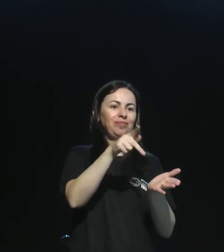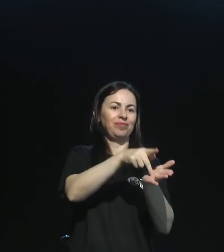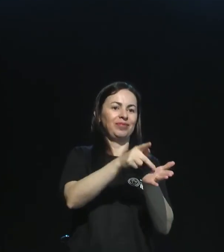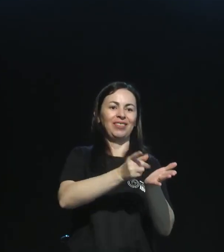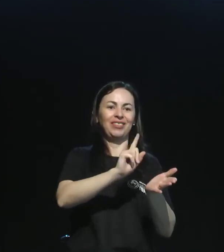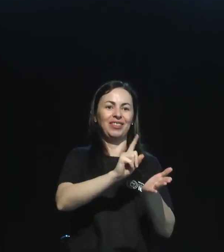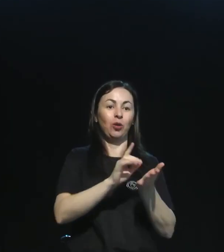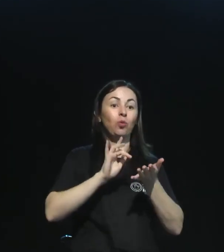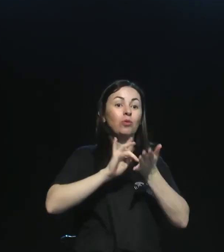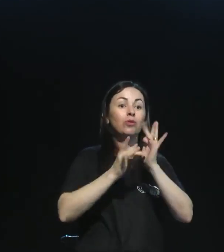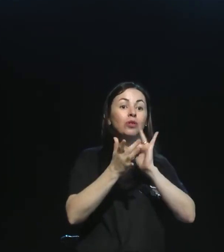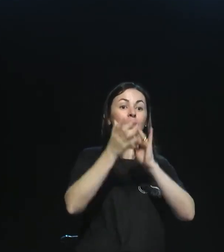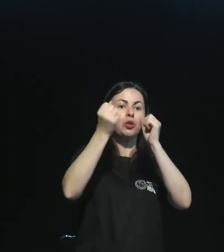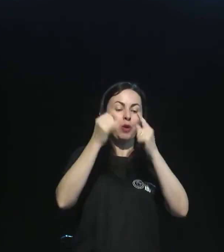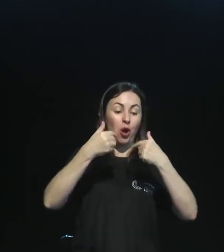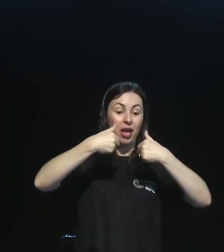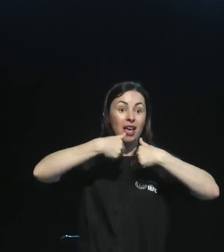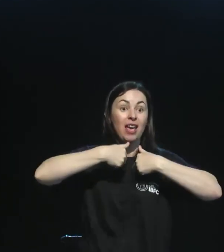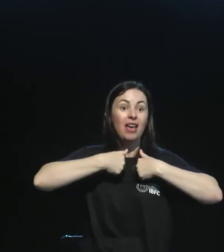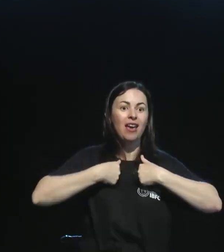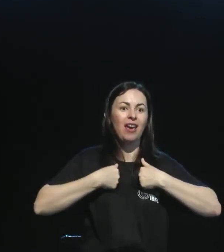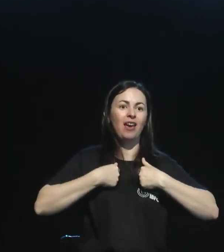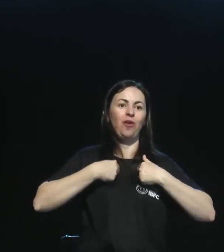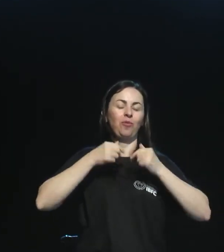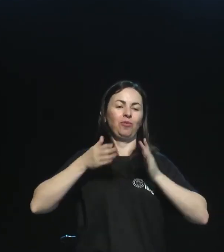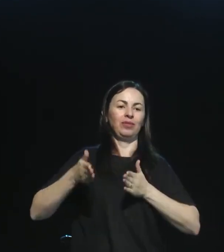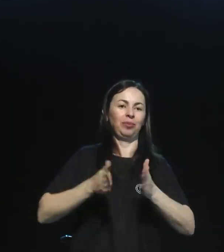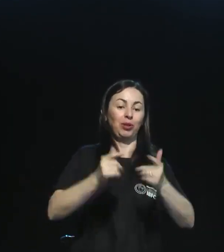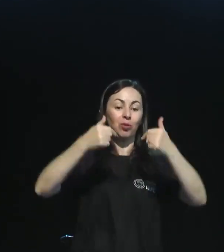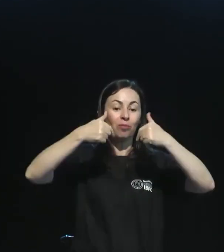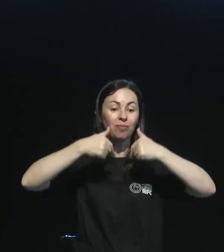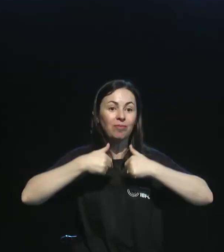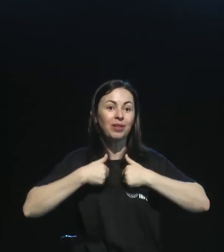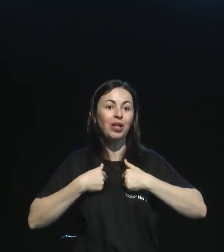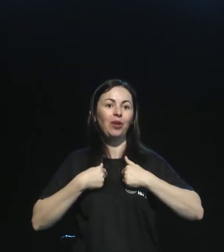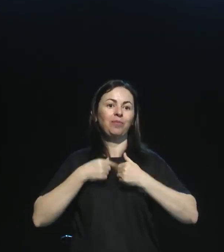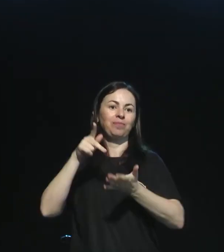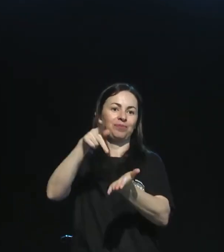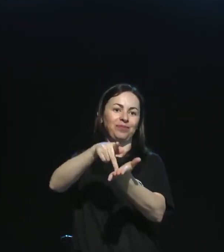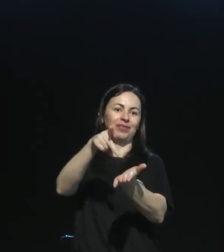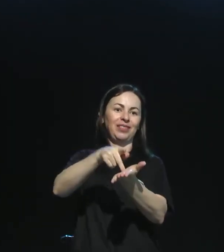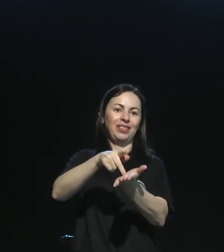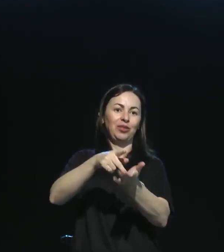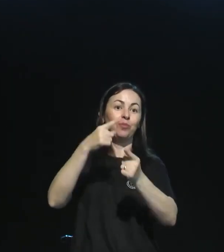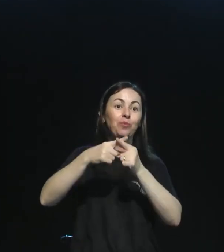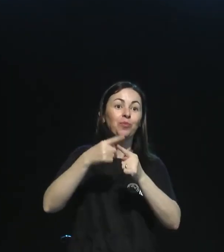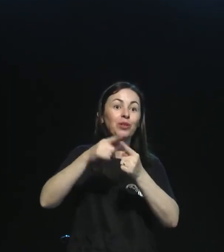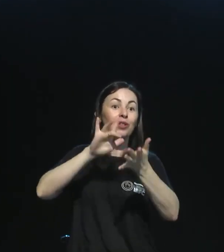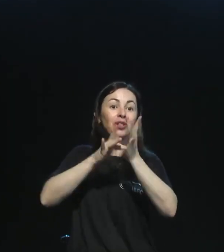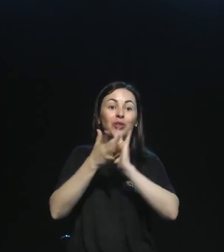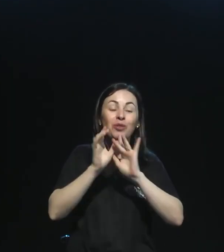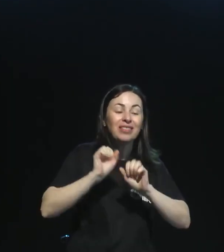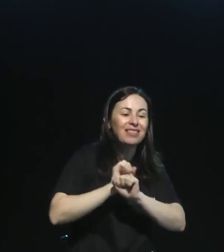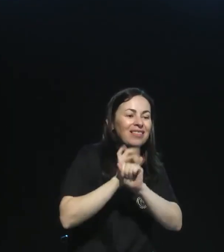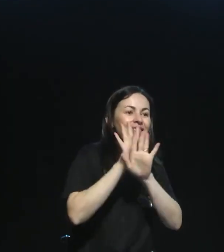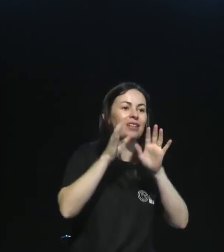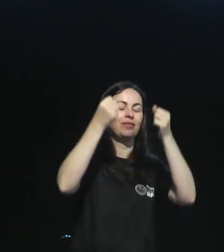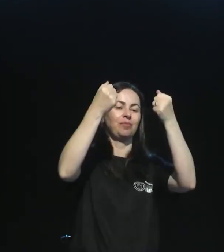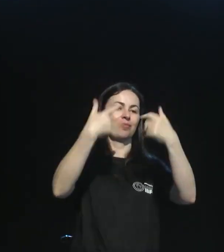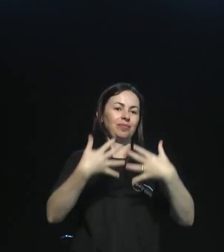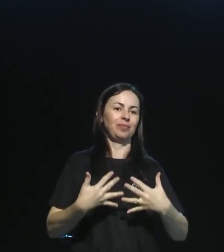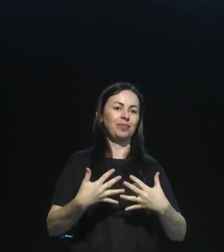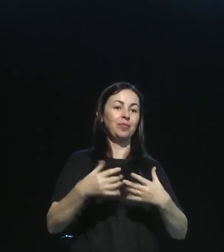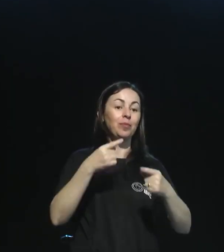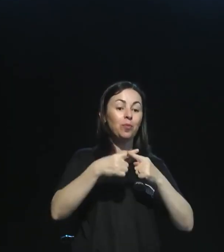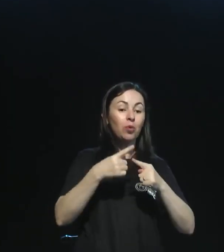falou: eu sou o caminho, eu sou a verdade. Ele é claro nisso. E